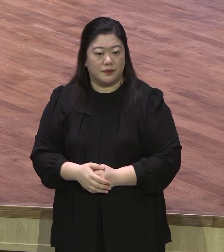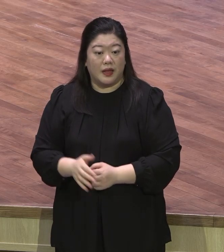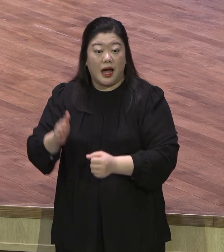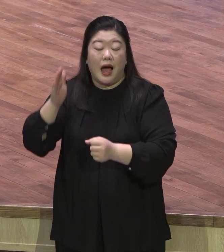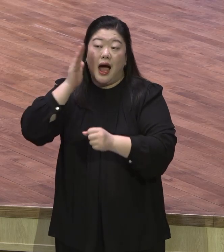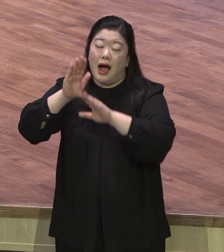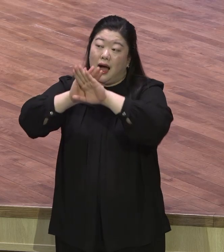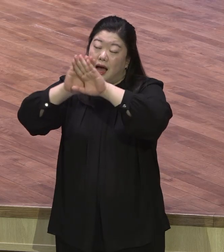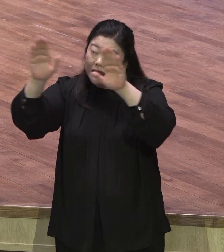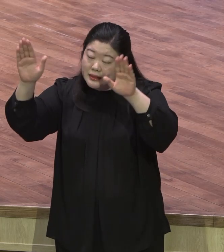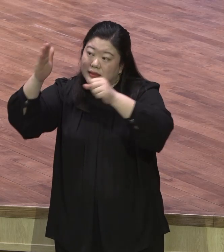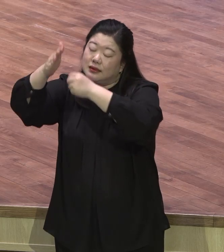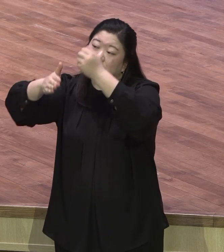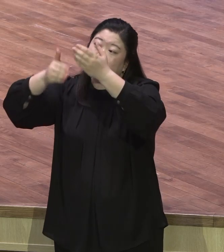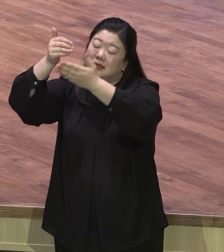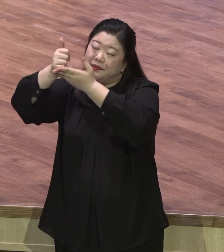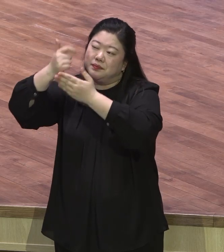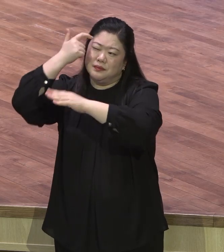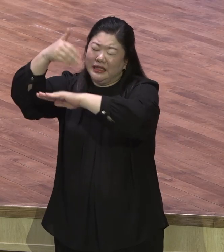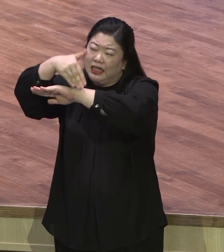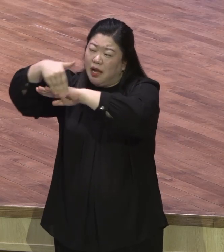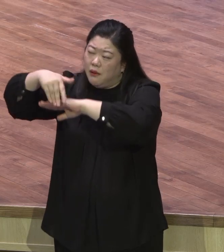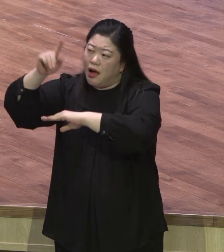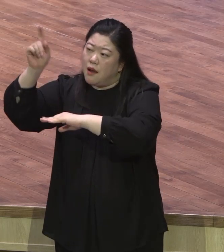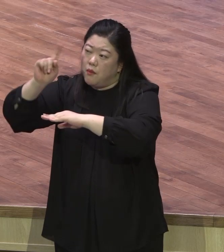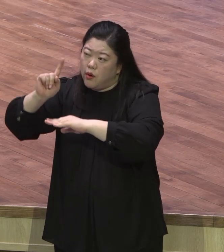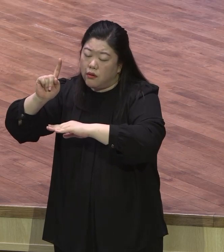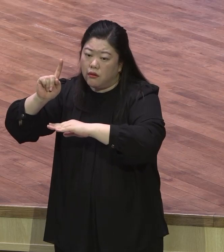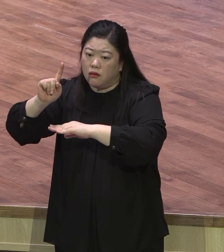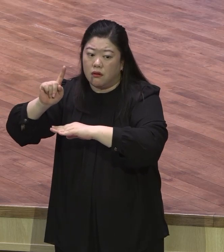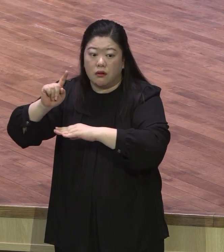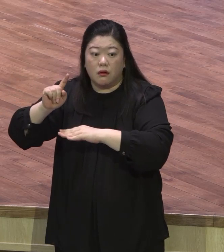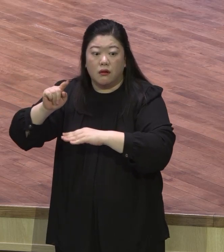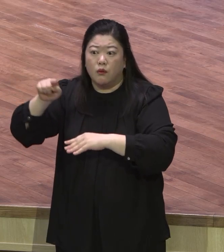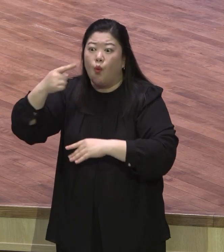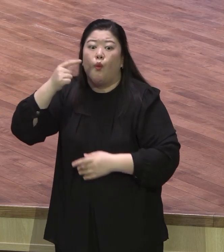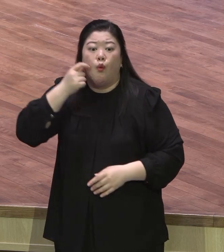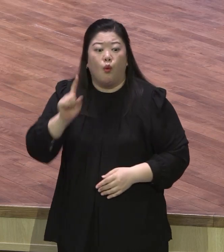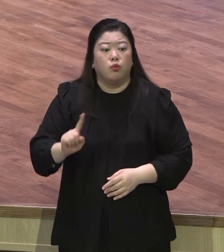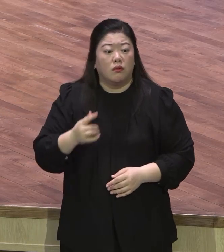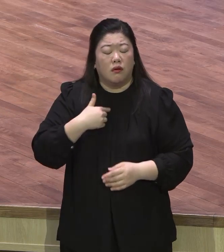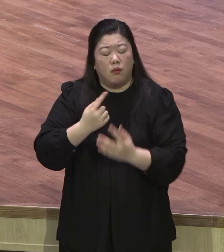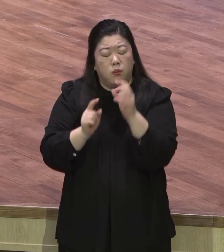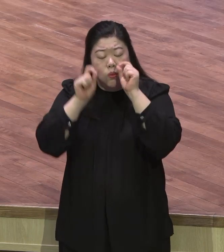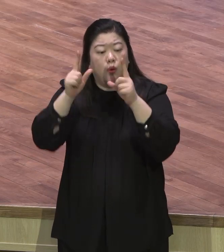그것을 제대로 찾아가지고 기도하라는 말이에요 한 뜻이 무엇인지